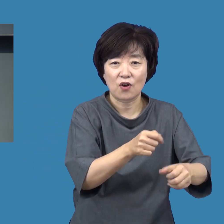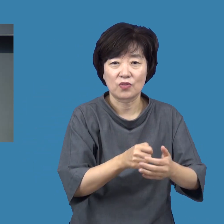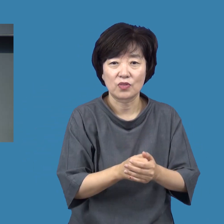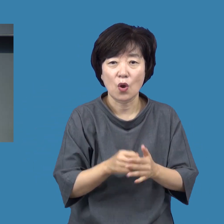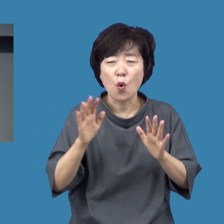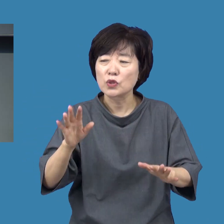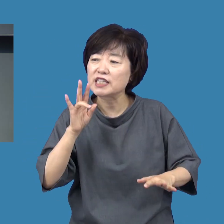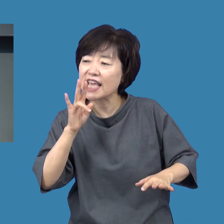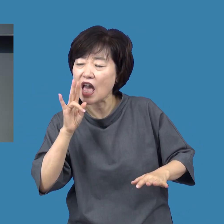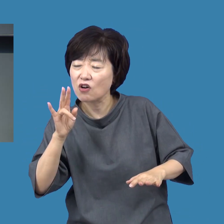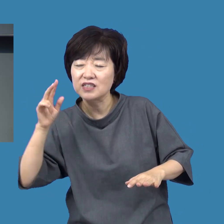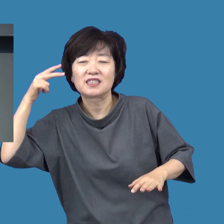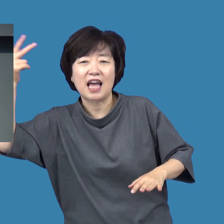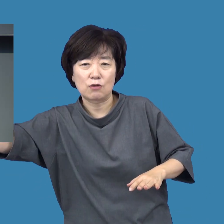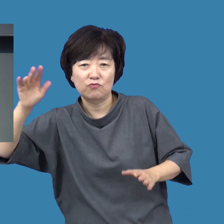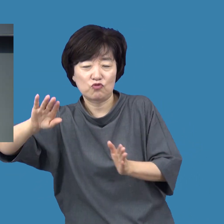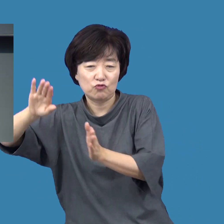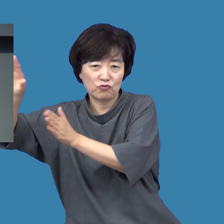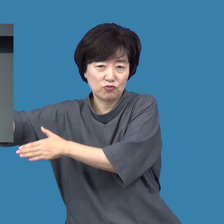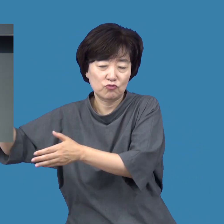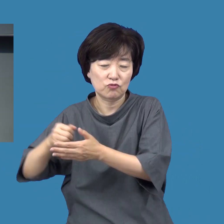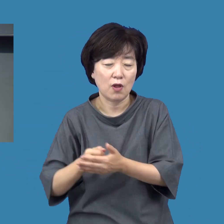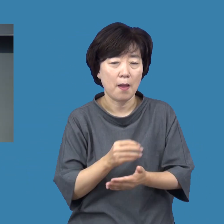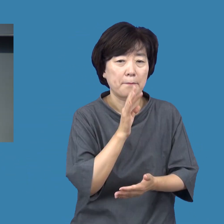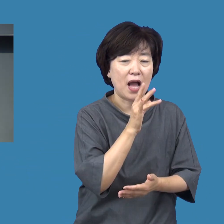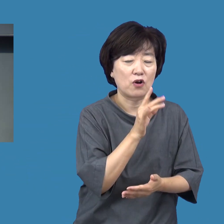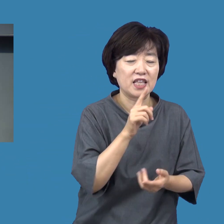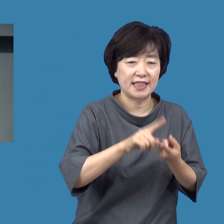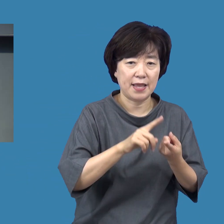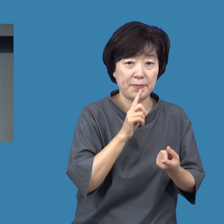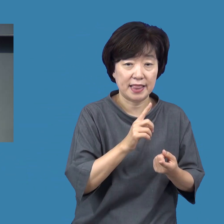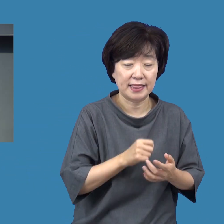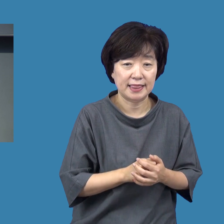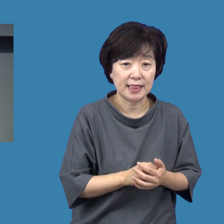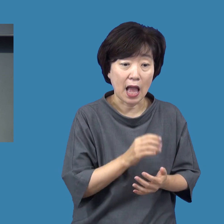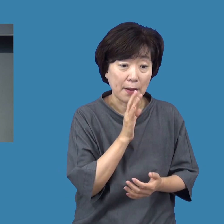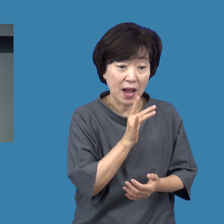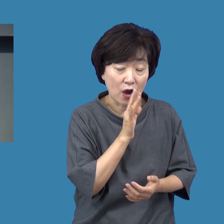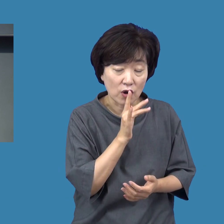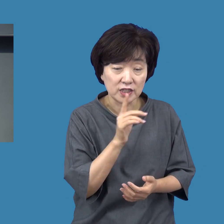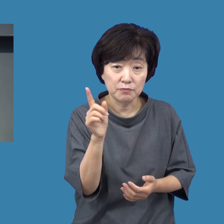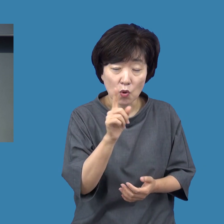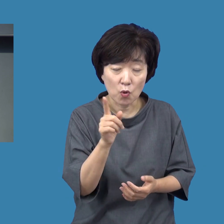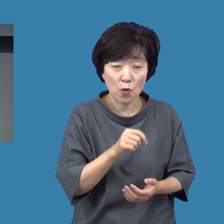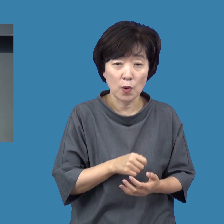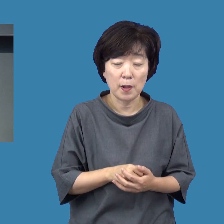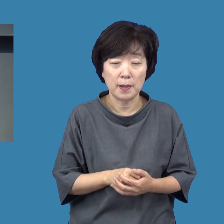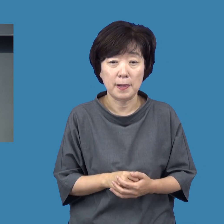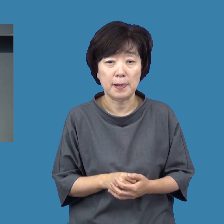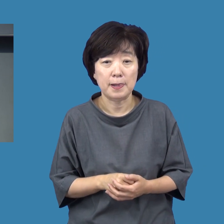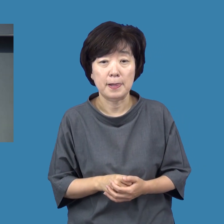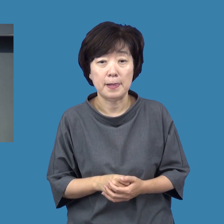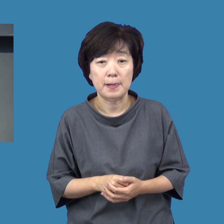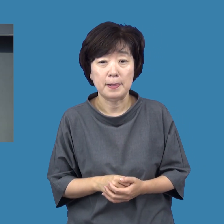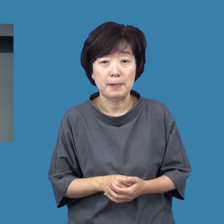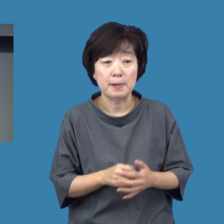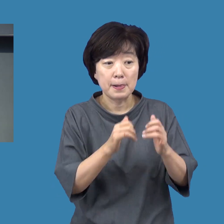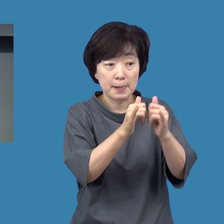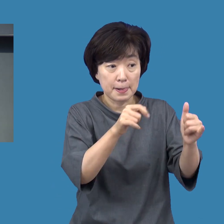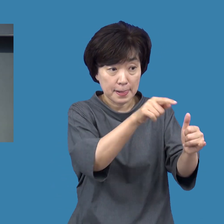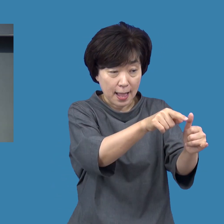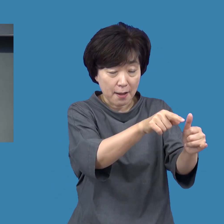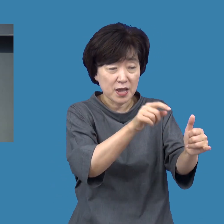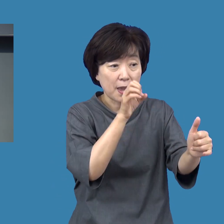다음 주에 좀 살펴보고 방언에 대한 얘기를 집중적으로 하려고 하는데 방언은 기본적으로 뭐라고 얘기하고 있냐면 사람에게 하는 것이